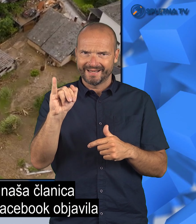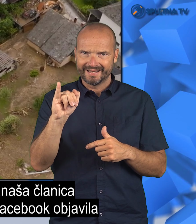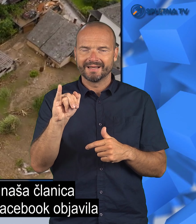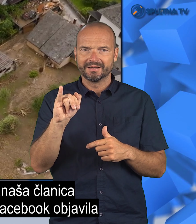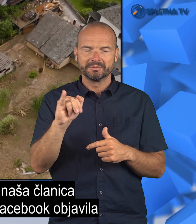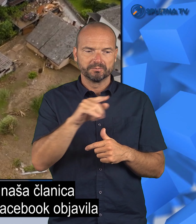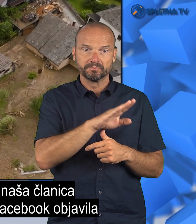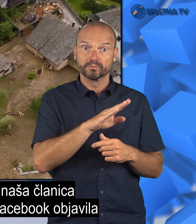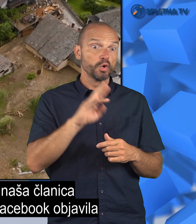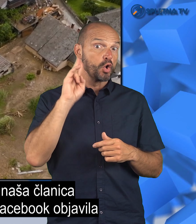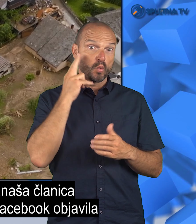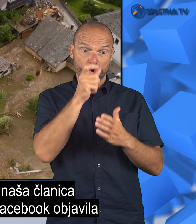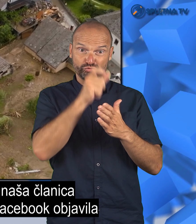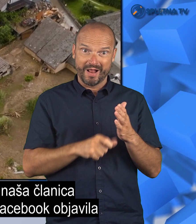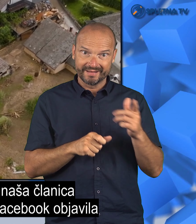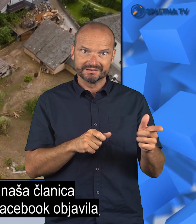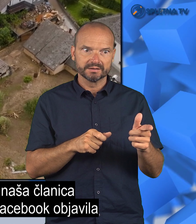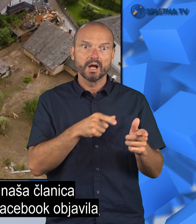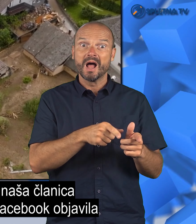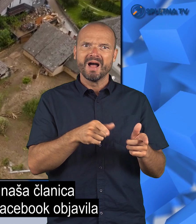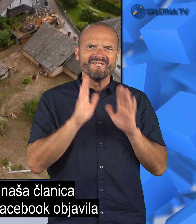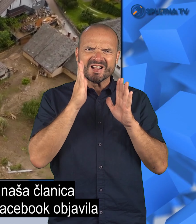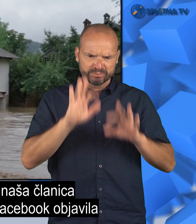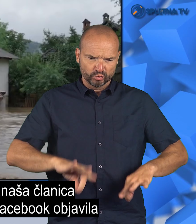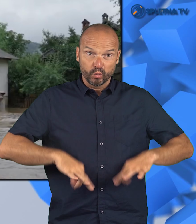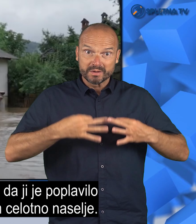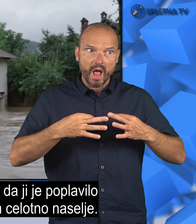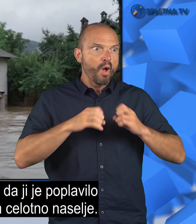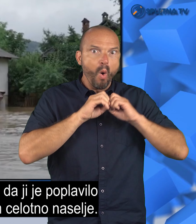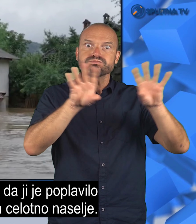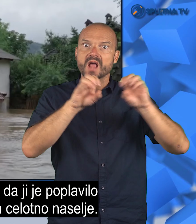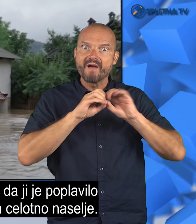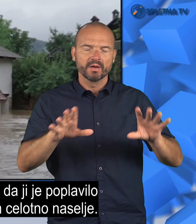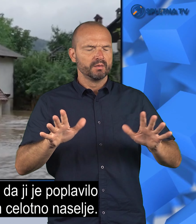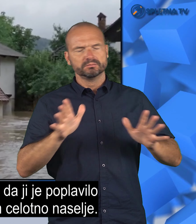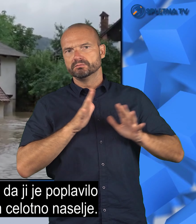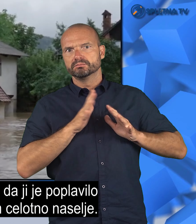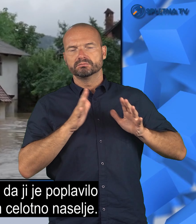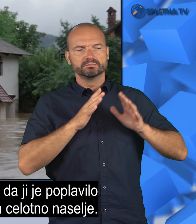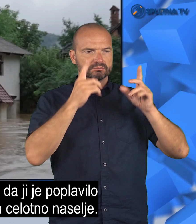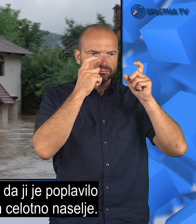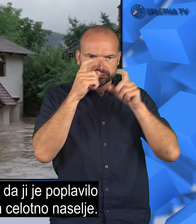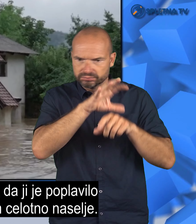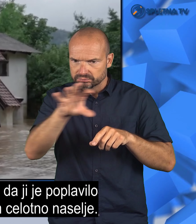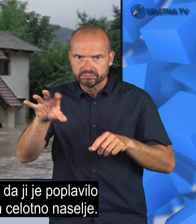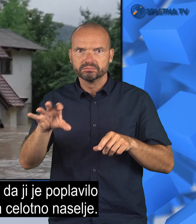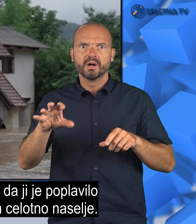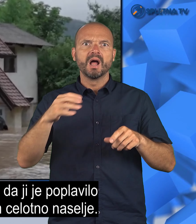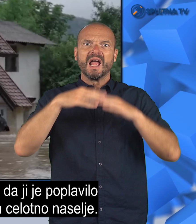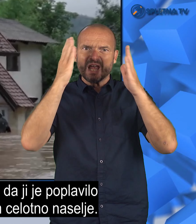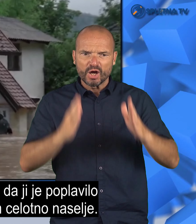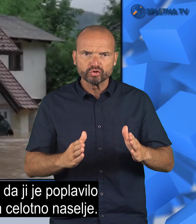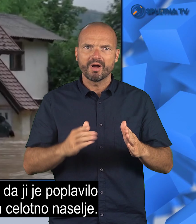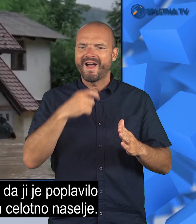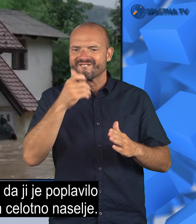je naša gluha članica že takoj na Facebook zjutraj objavila te šokantne posnetke,